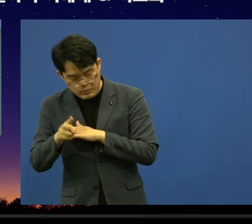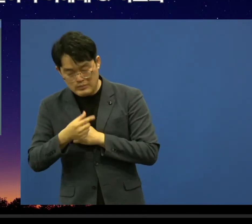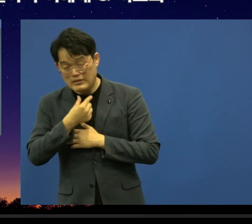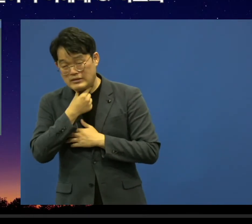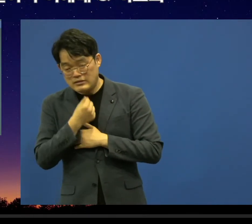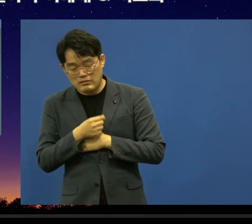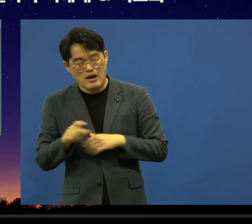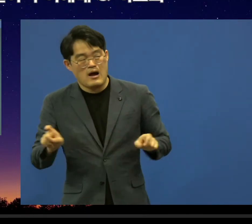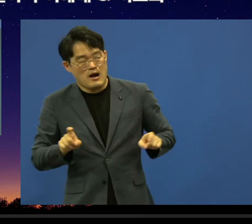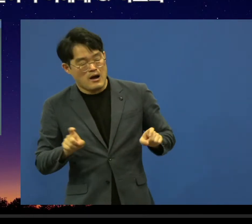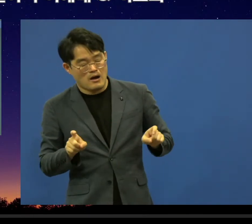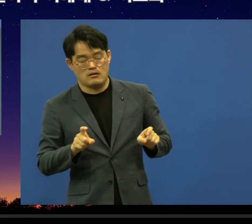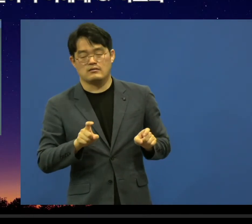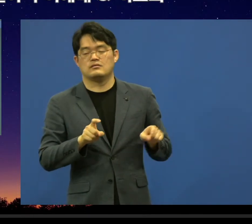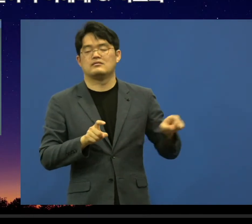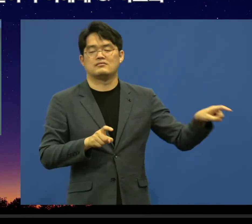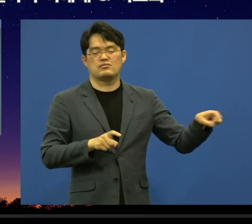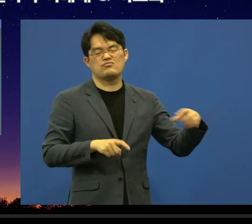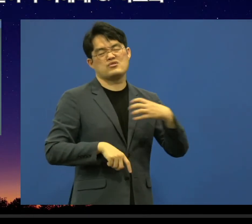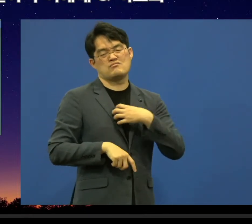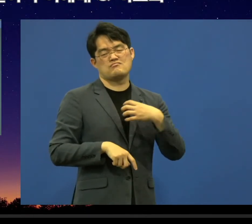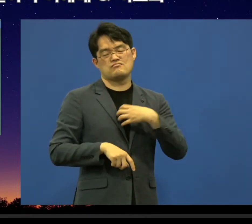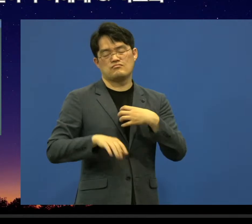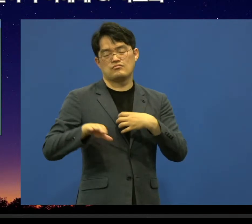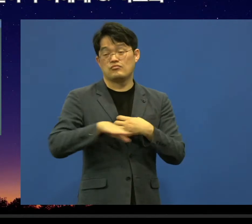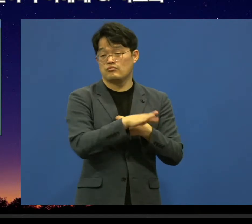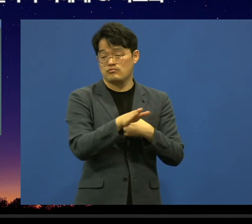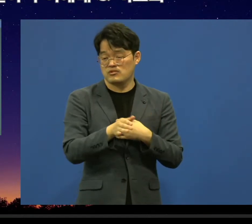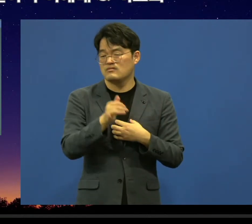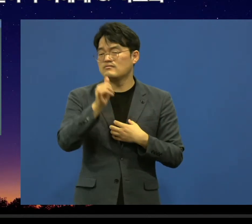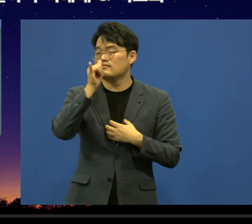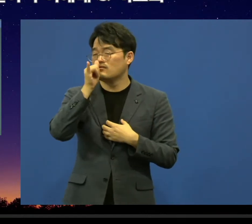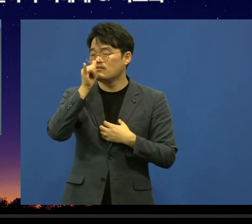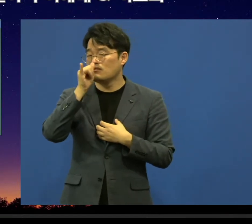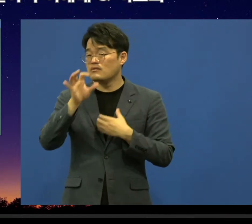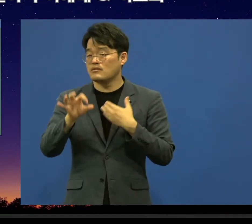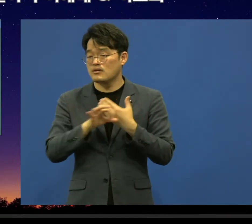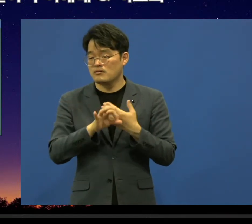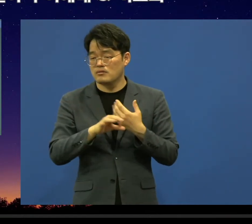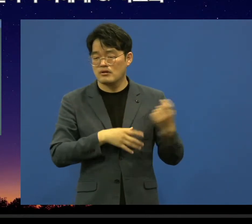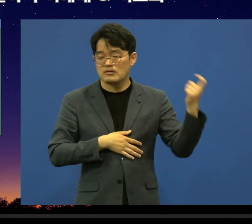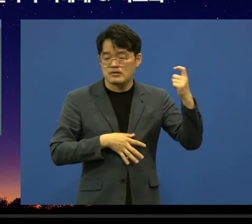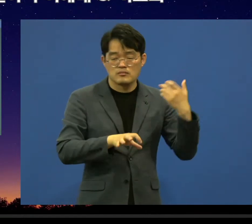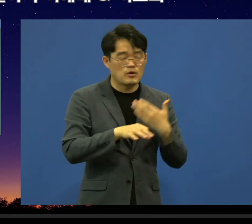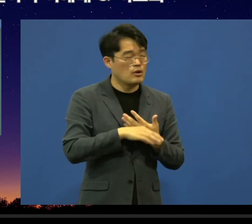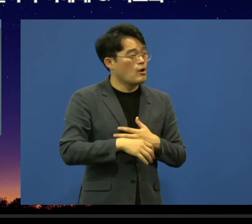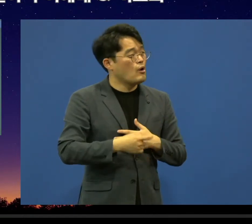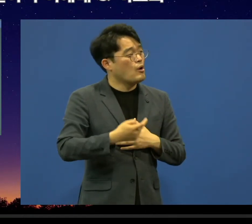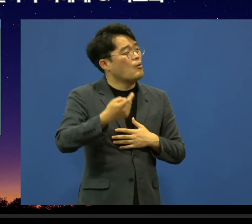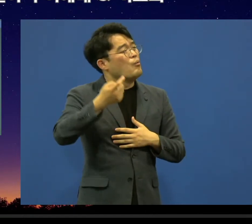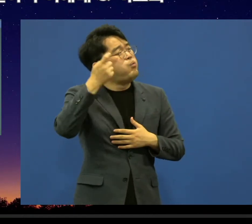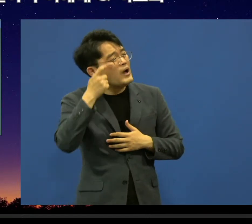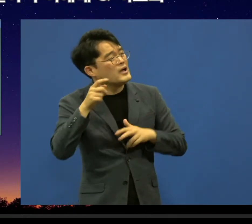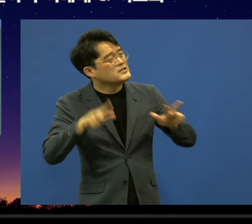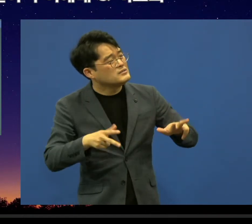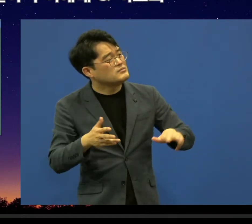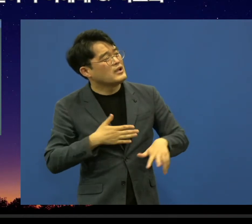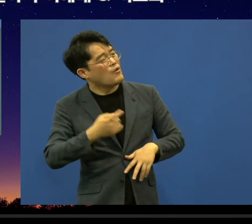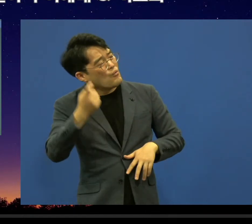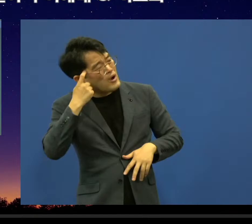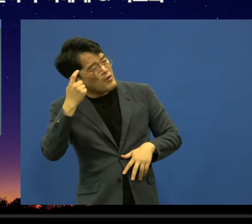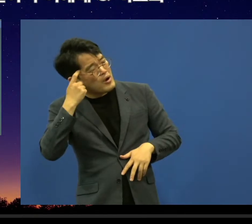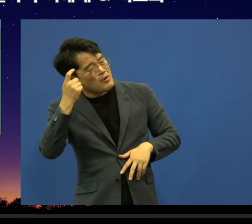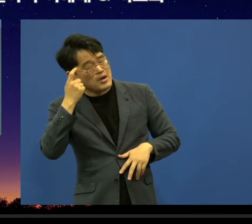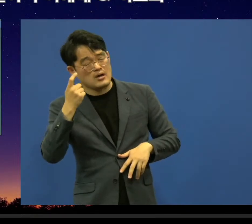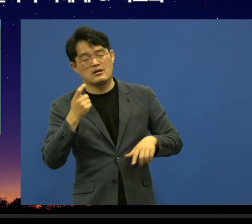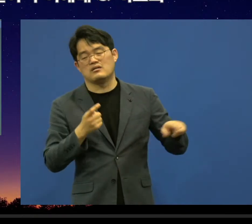그런 이 골리앗의 위협, 우리 모두에게 있습니까? 그런 소리를 지금 듣고 있어요? 하나님의 귀로 들으면 여러분